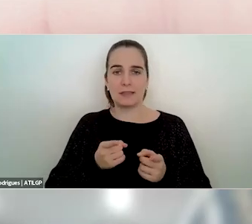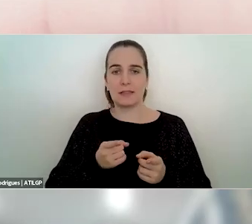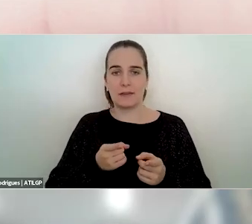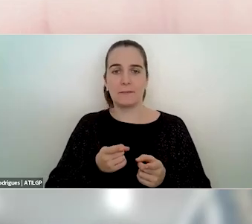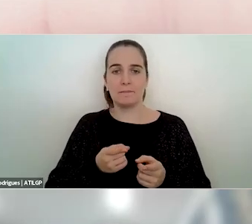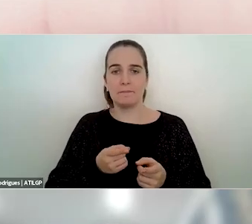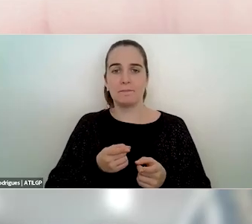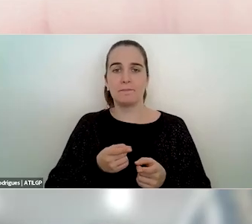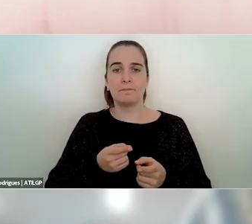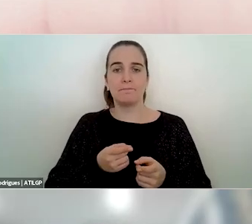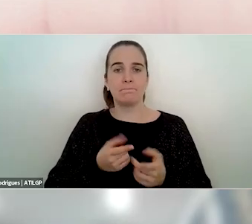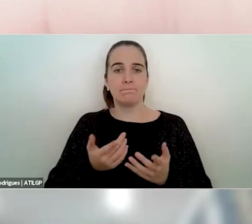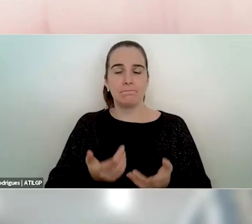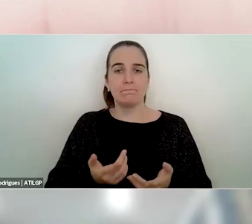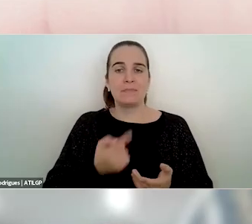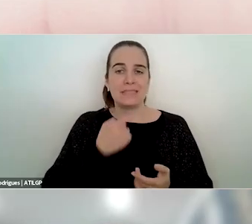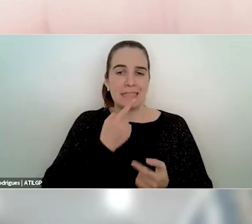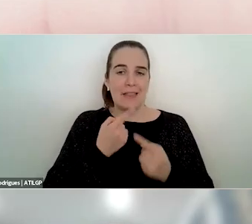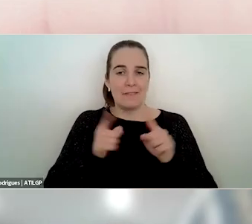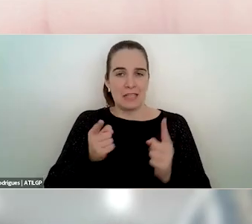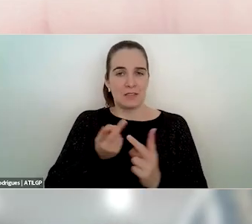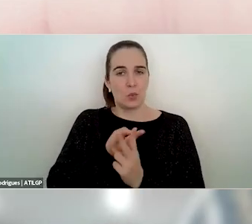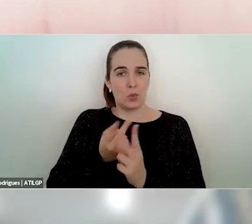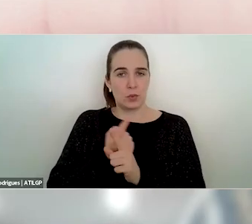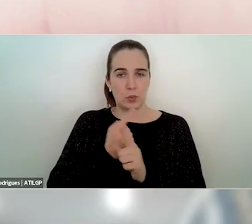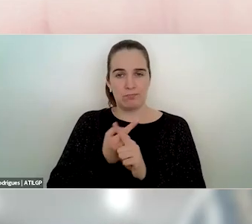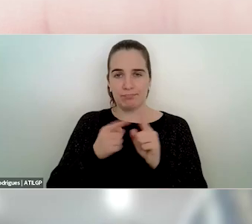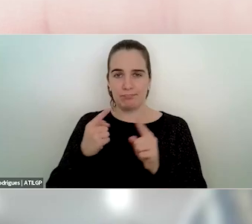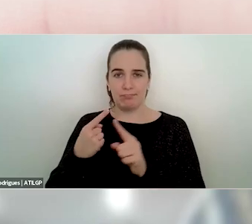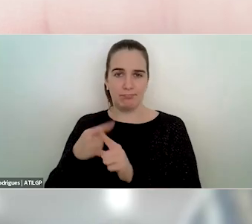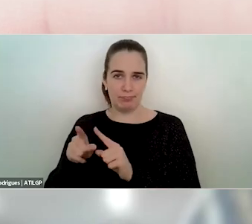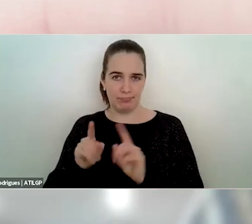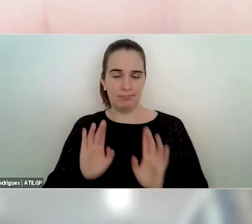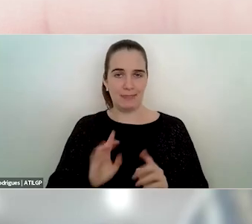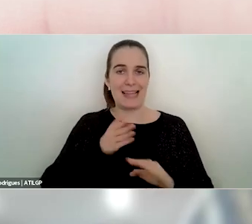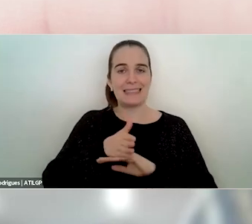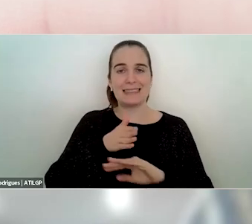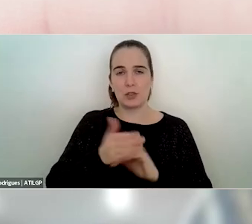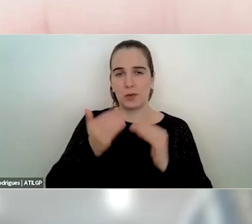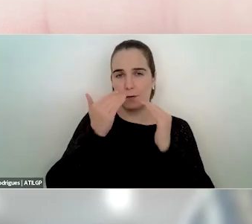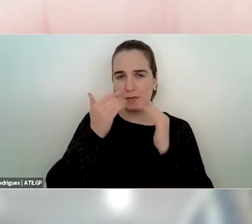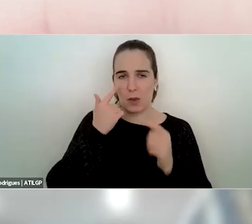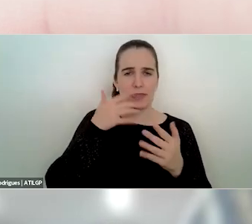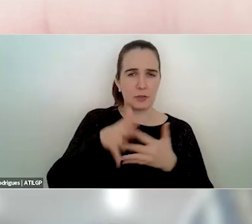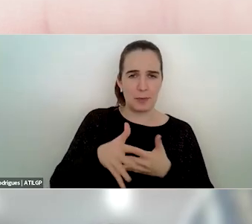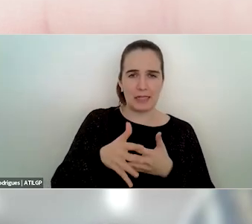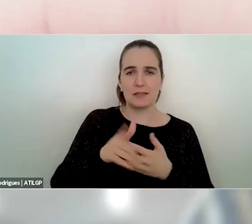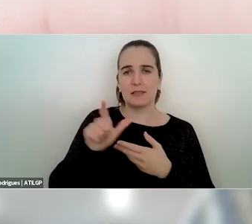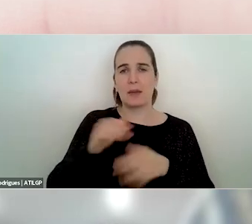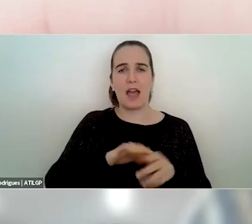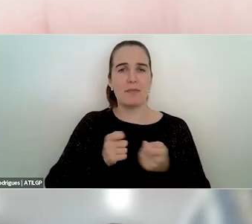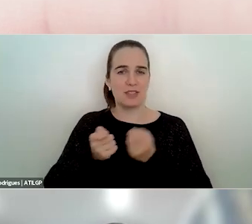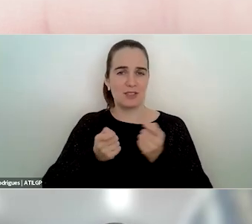entender, distinguir ou tentar distinguir aquilo que poderá ser o acesso aos dados, a transparência, a administração aberta, porque não